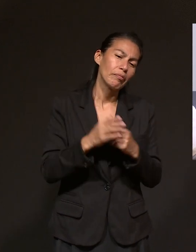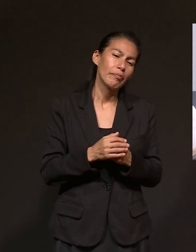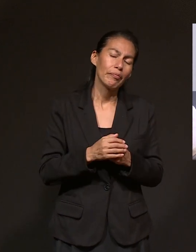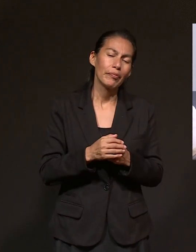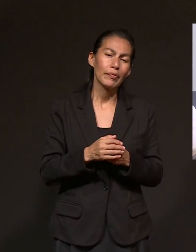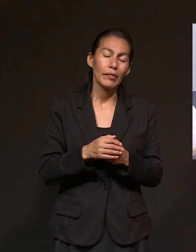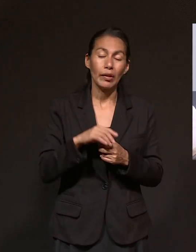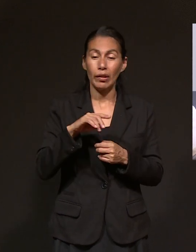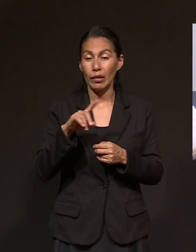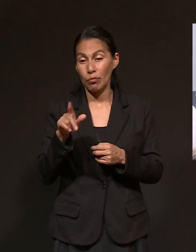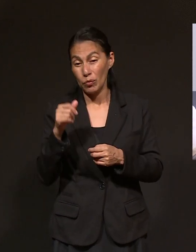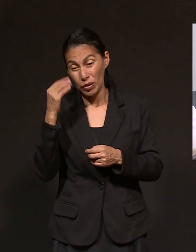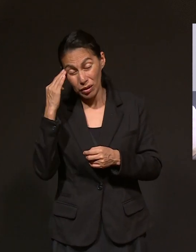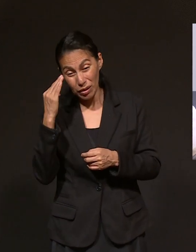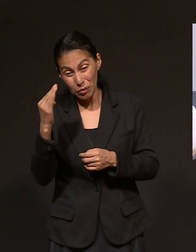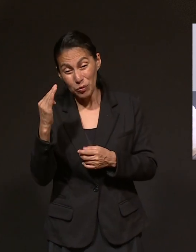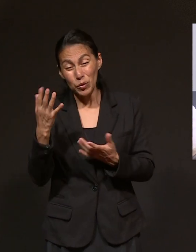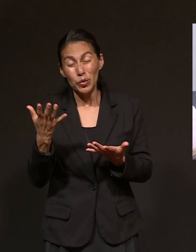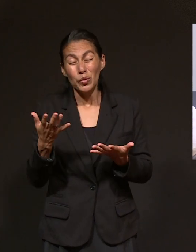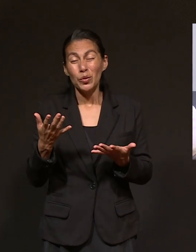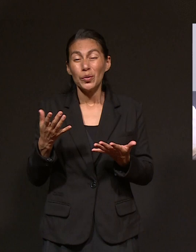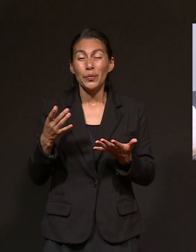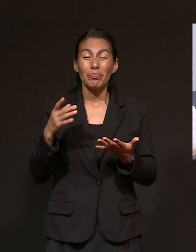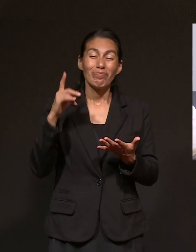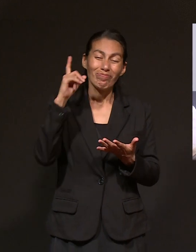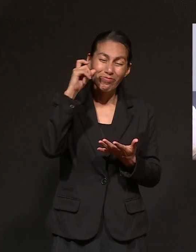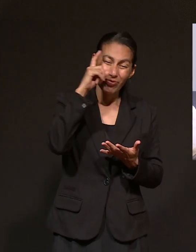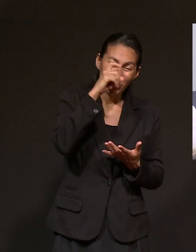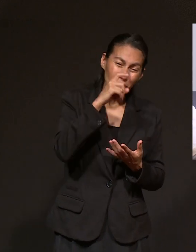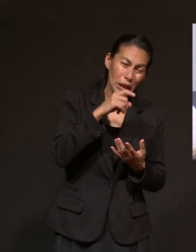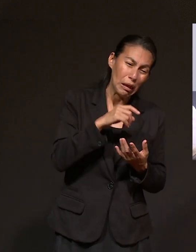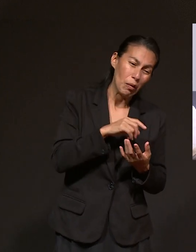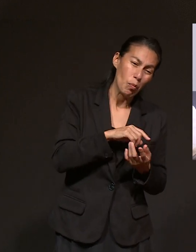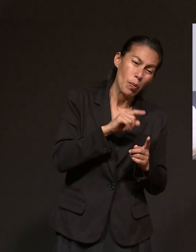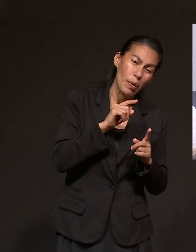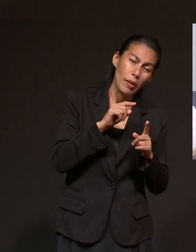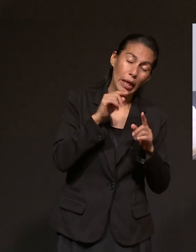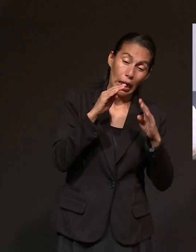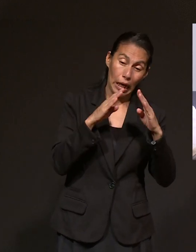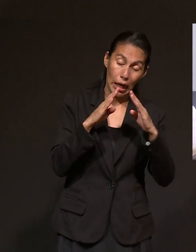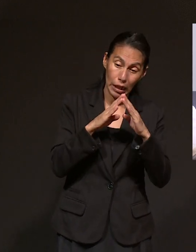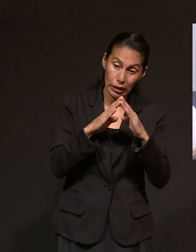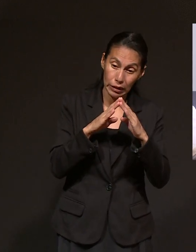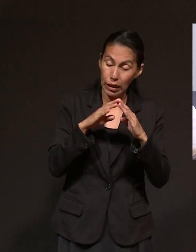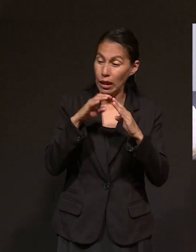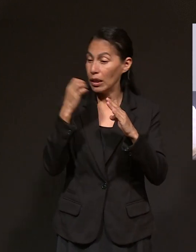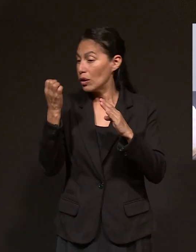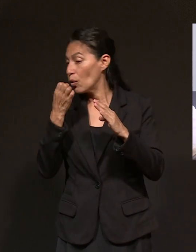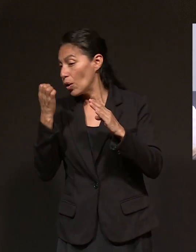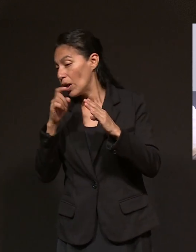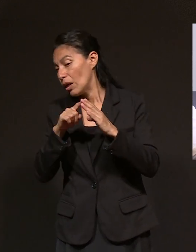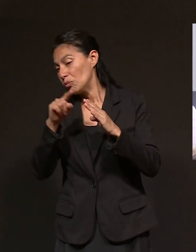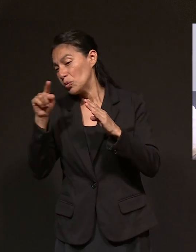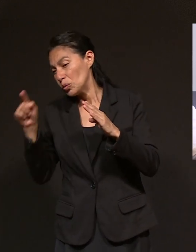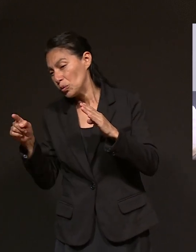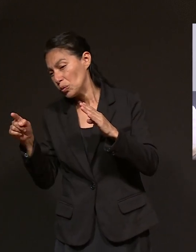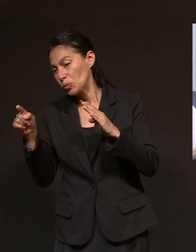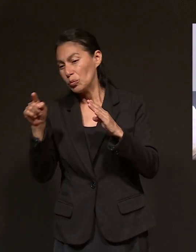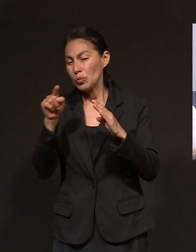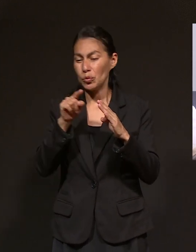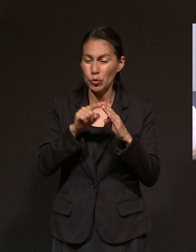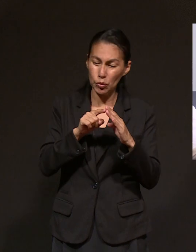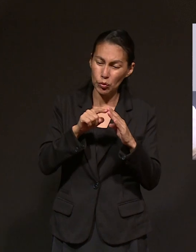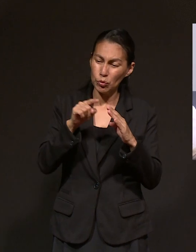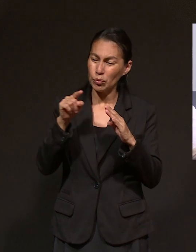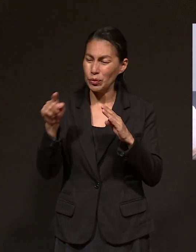Después de un tiempo, se nos complicó. Se nos complicó el estarnos trasladando de la casa al